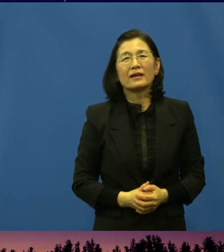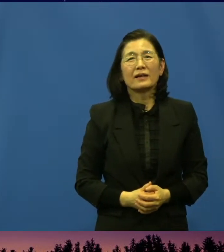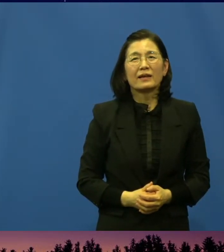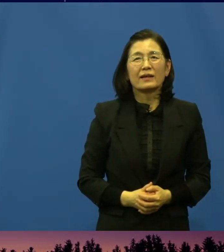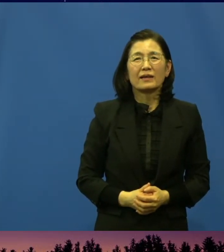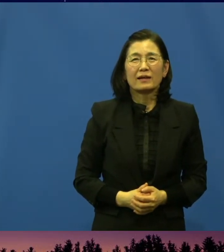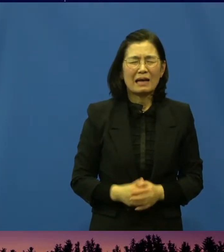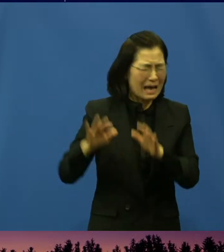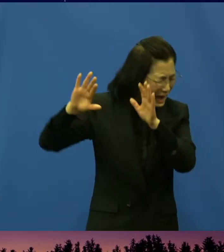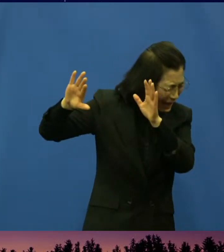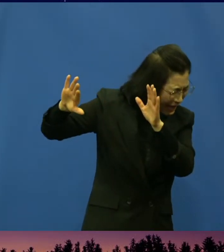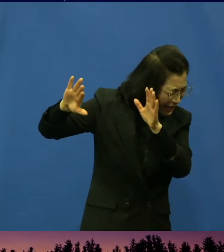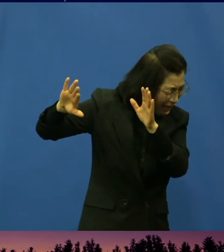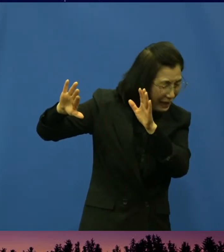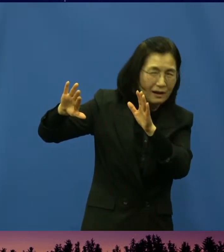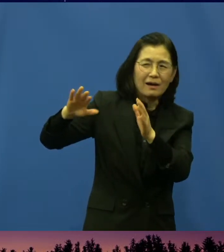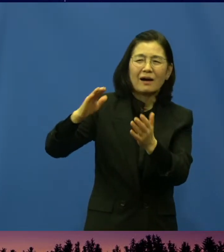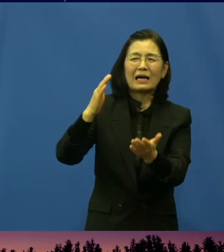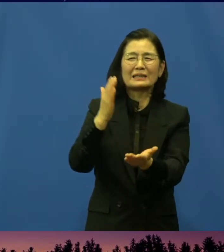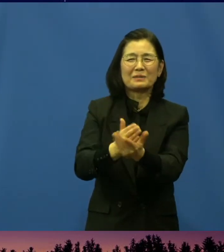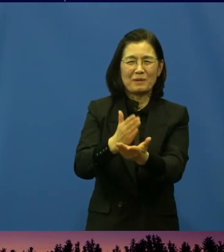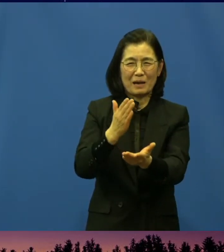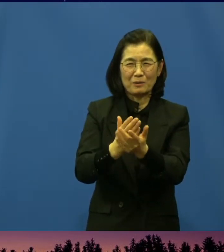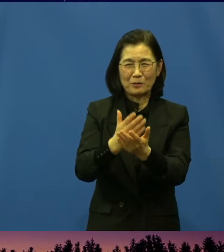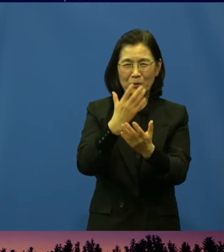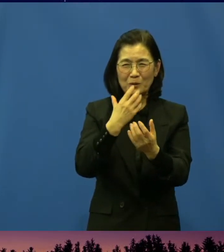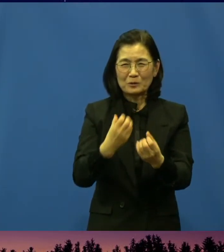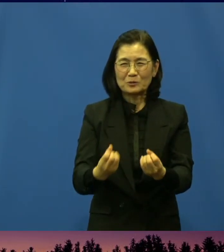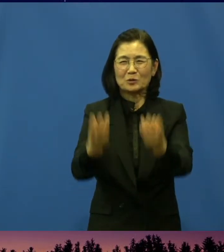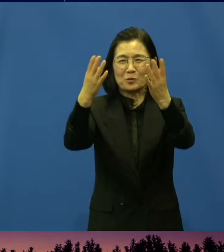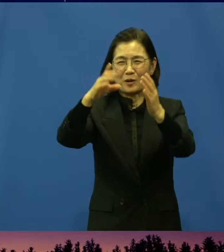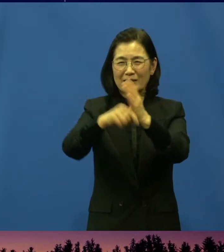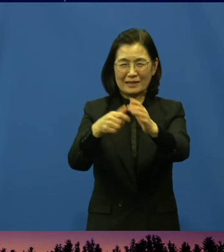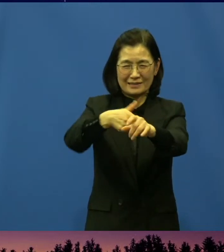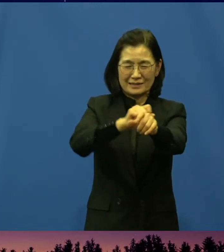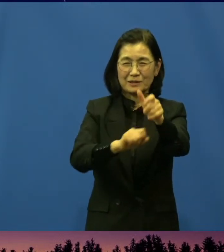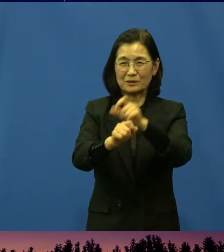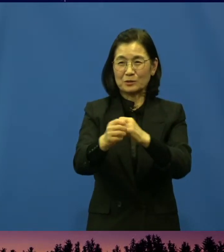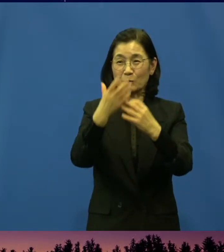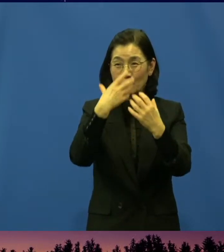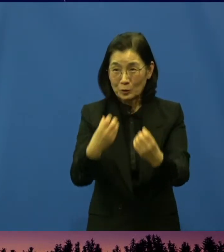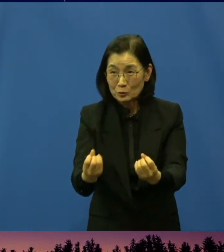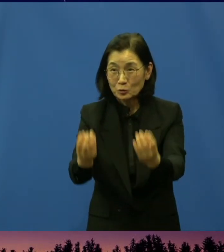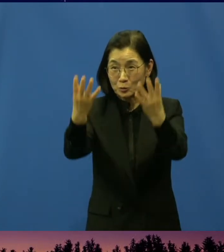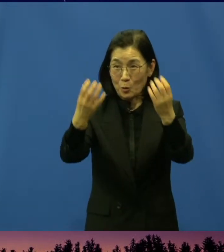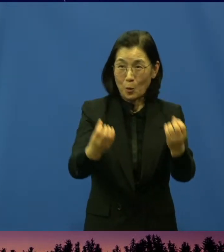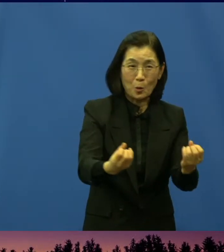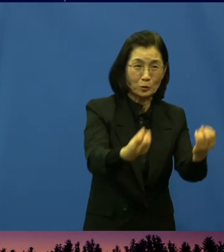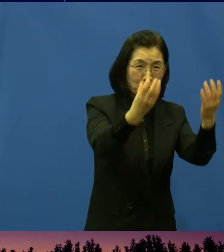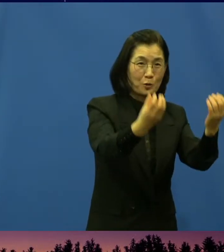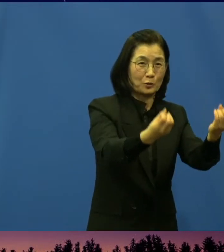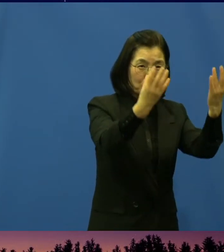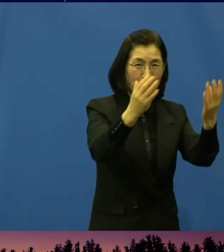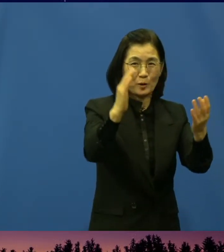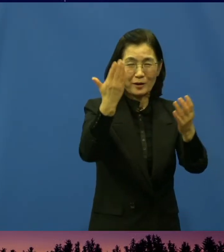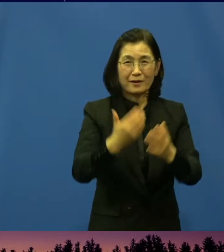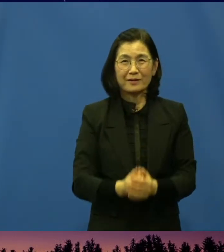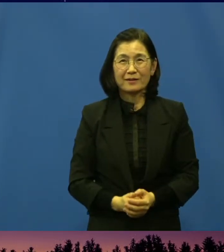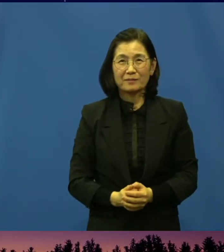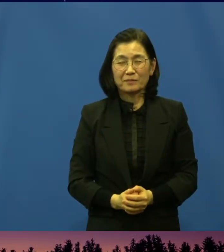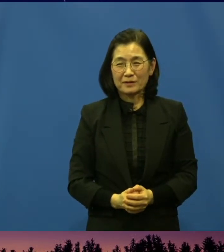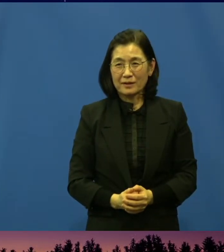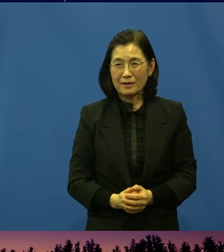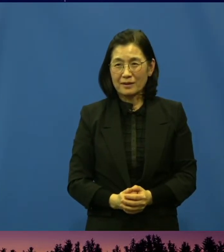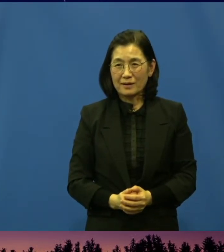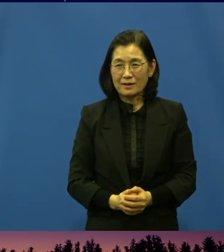이러면 안 된다는 거예요. 그러면 이 시간을 구속하는 게 아니에요. 그죠? 들어올 때 만나는